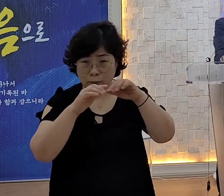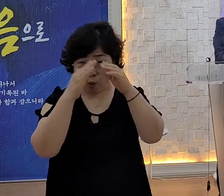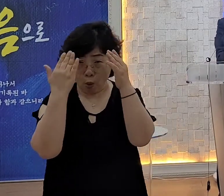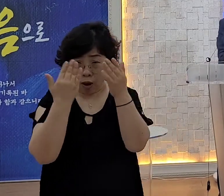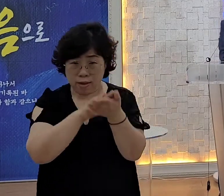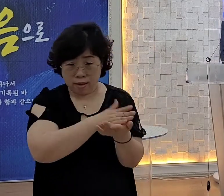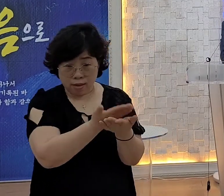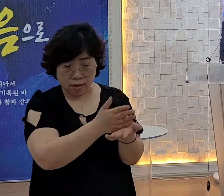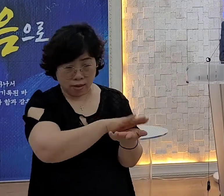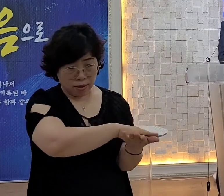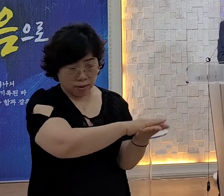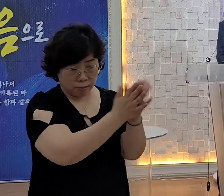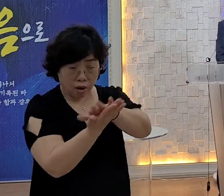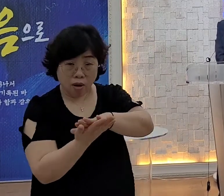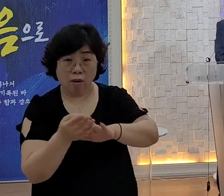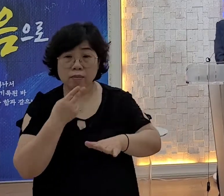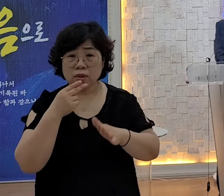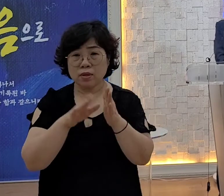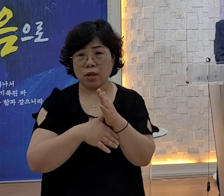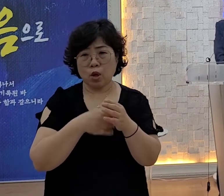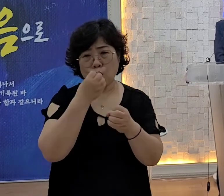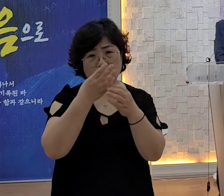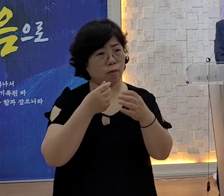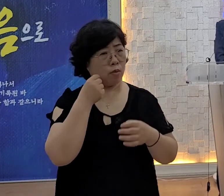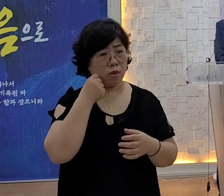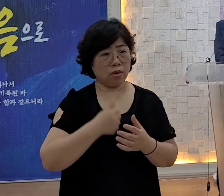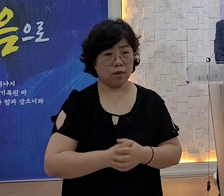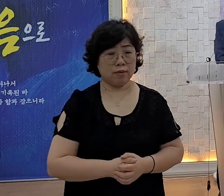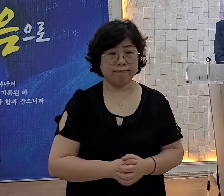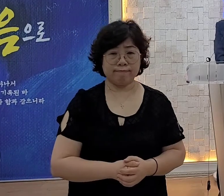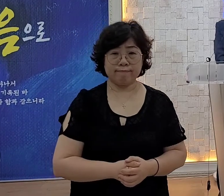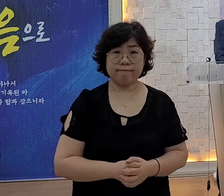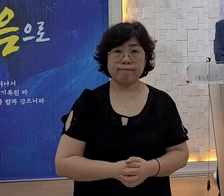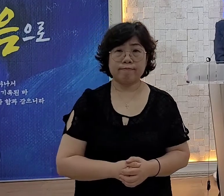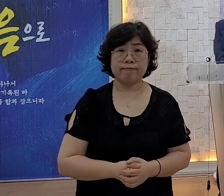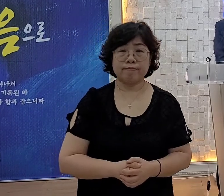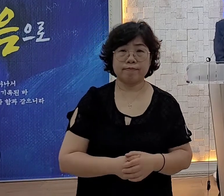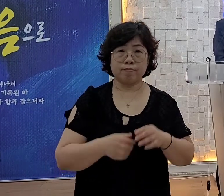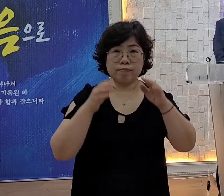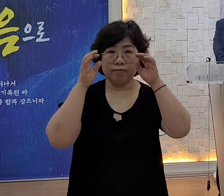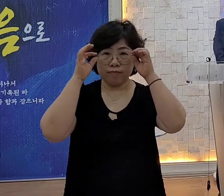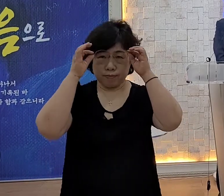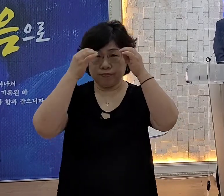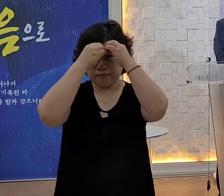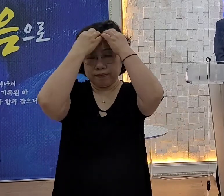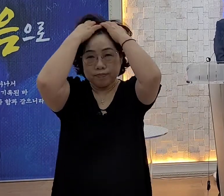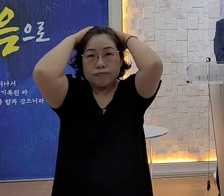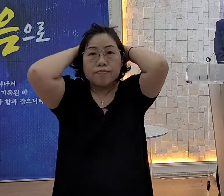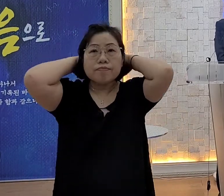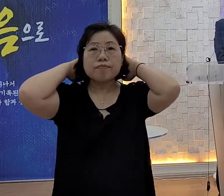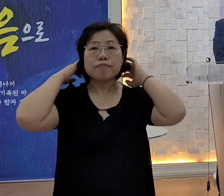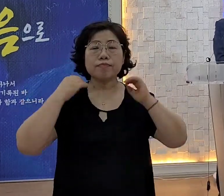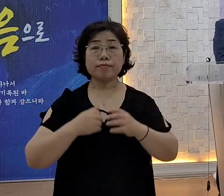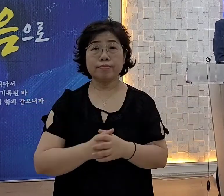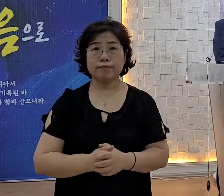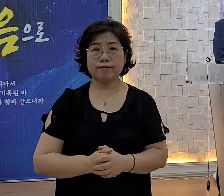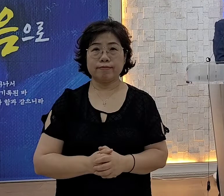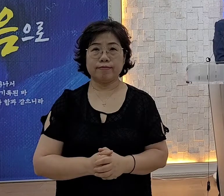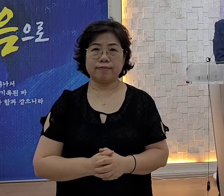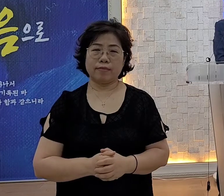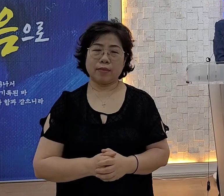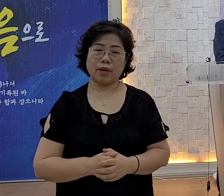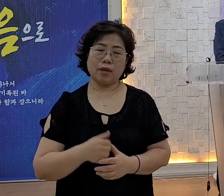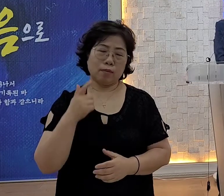완전 전환이 이루어지지 않고서는 이 믿음의 고백이 사실은 되지 못합니다. 그래서 저는 이